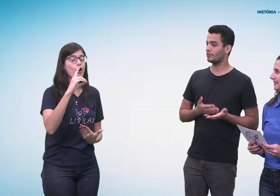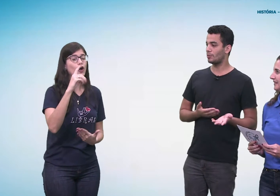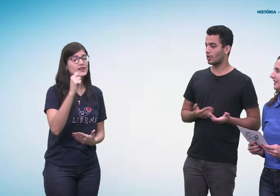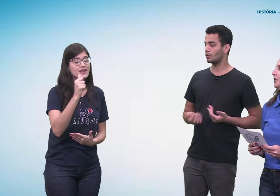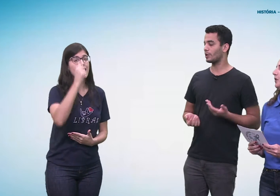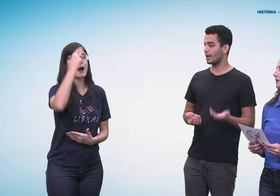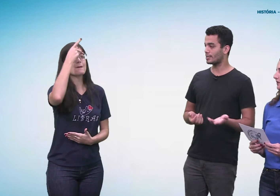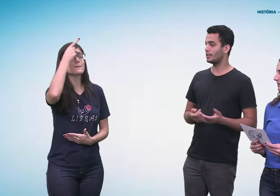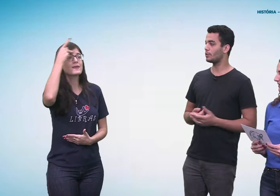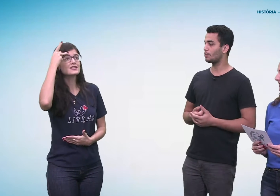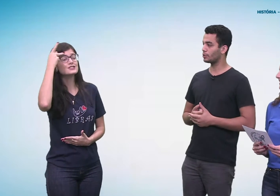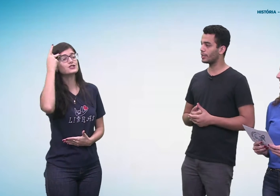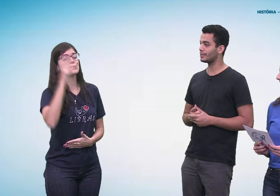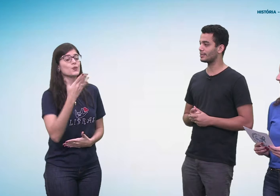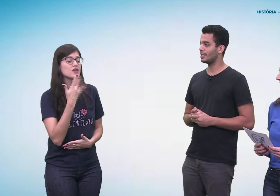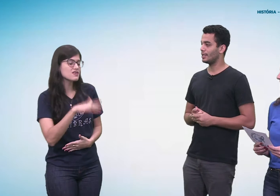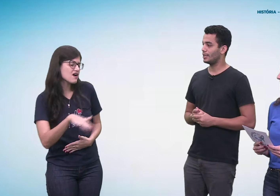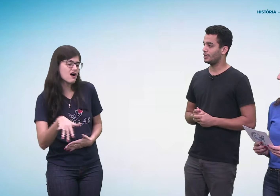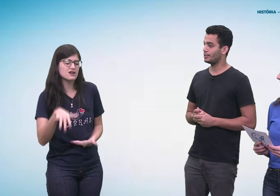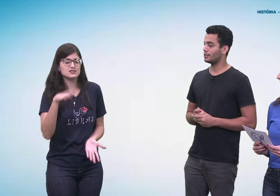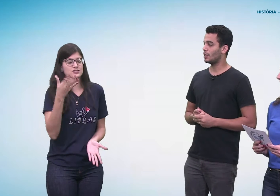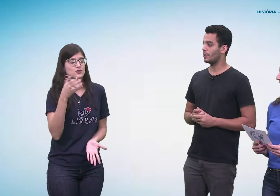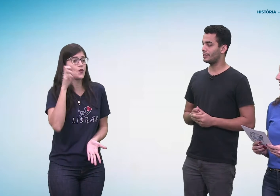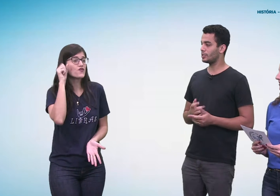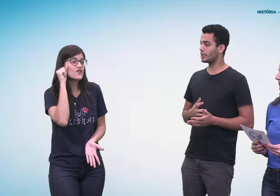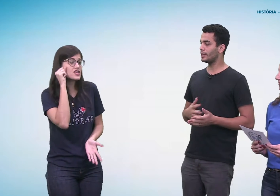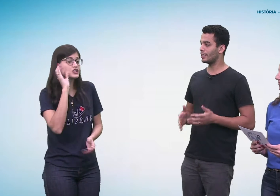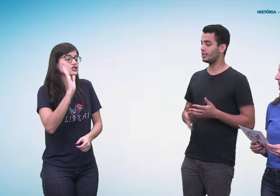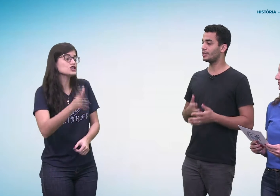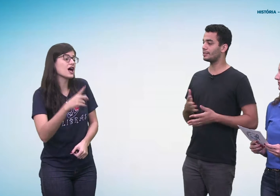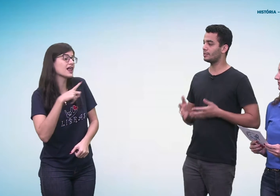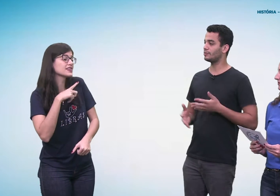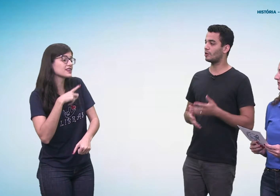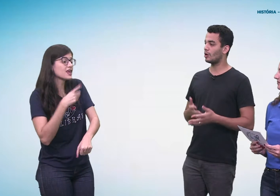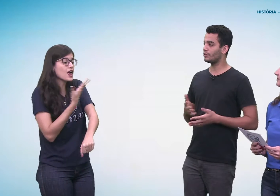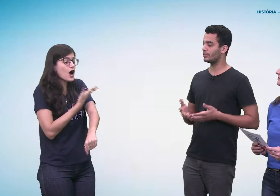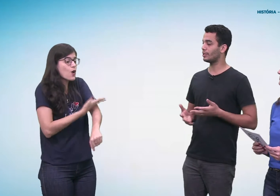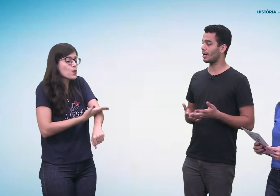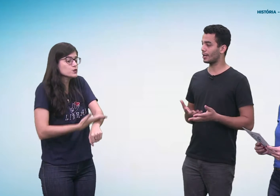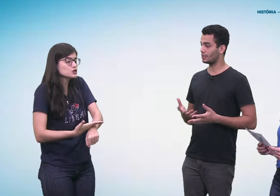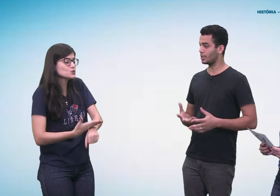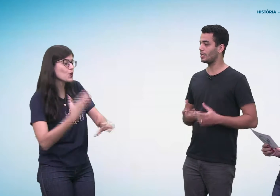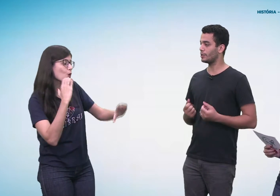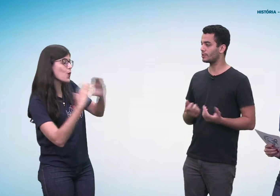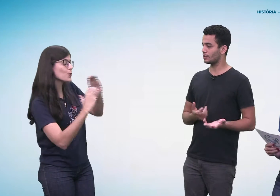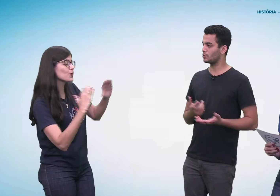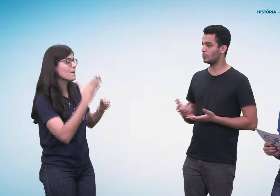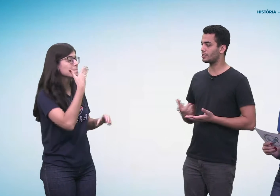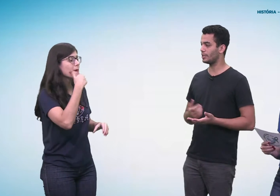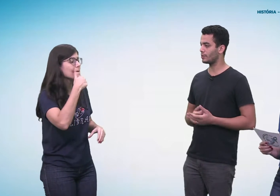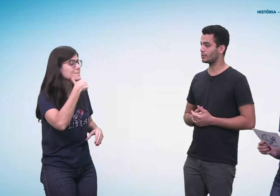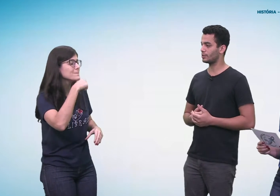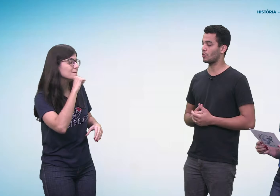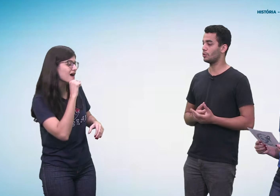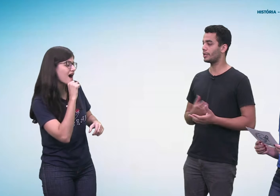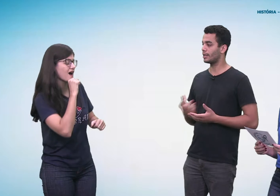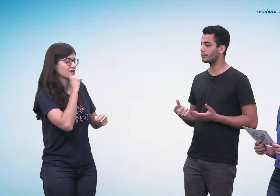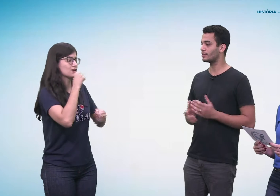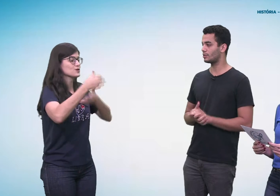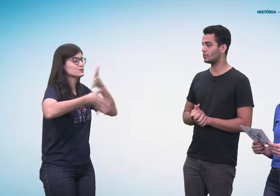forma oral, no caso, a língua portuguesa. Então, desde criança, ele já desenvolve adquirindo essas duas línguas, se comunicando nessas duas